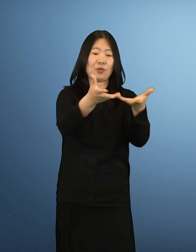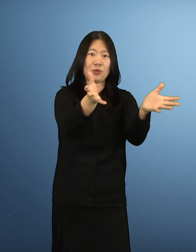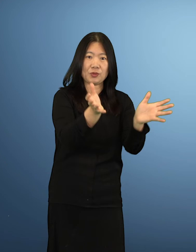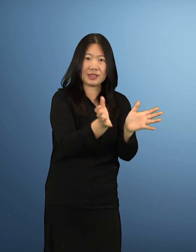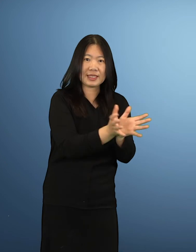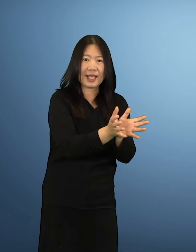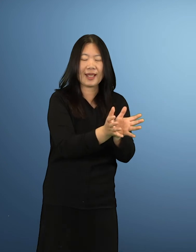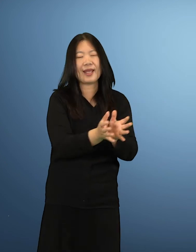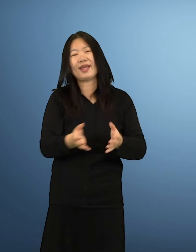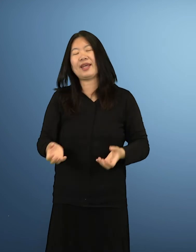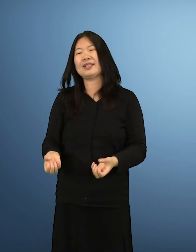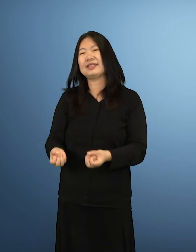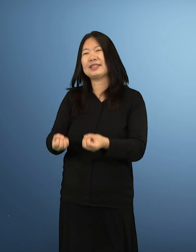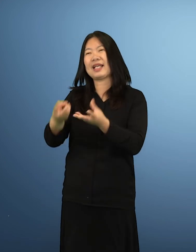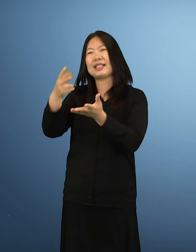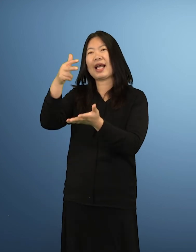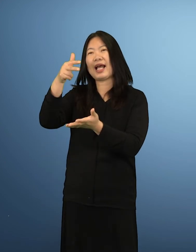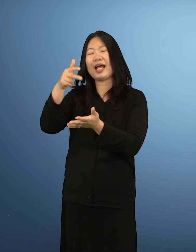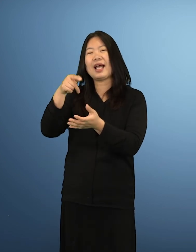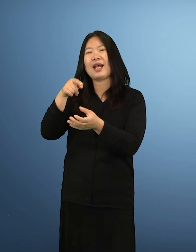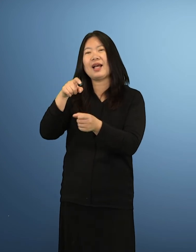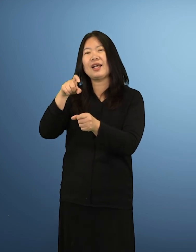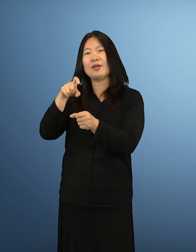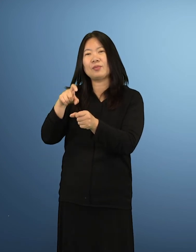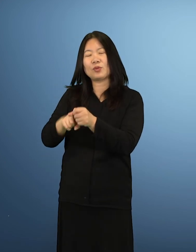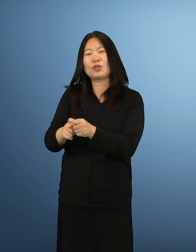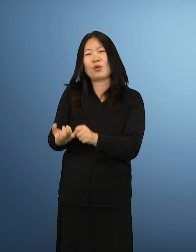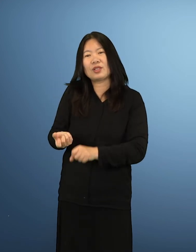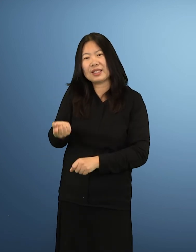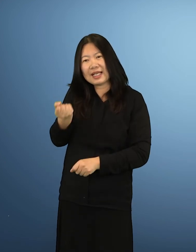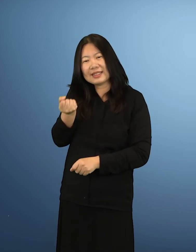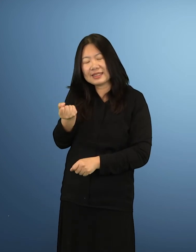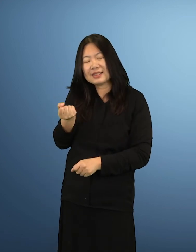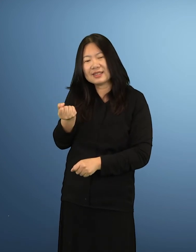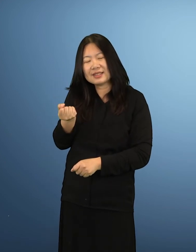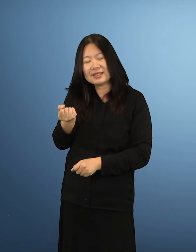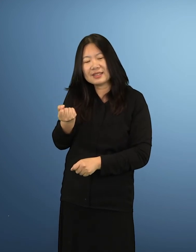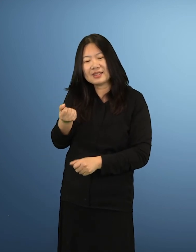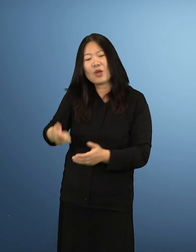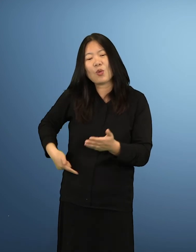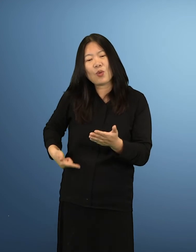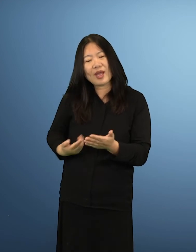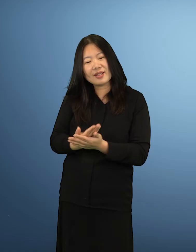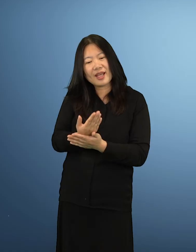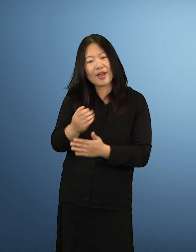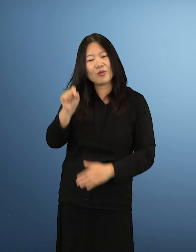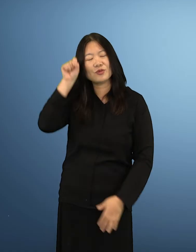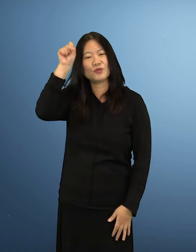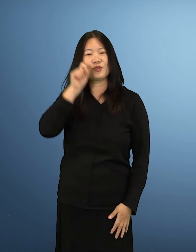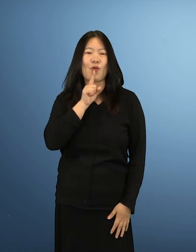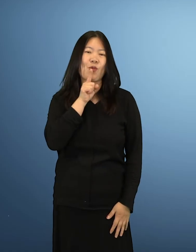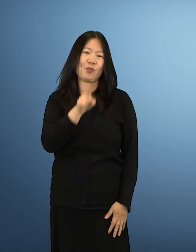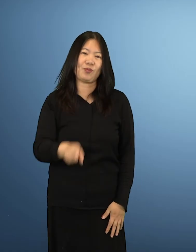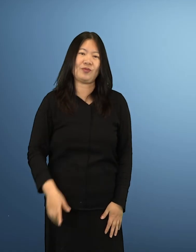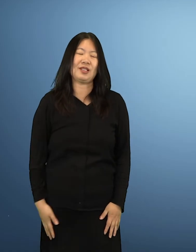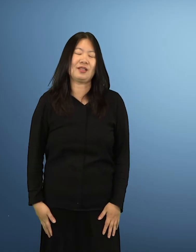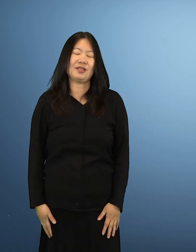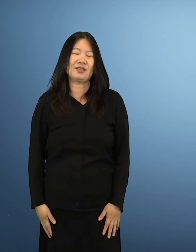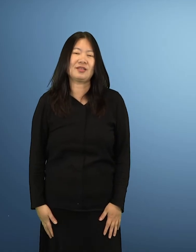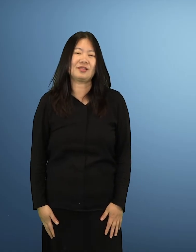공동체 제의적인 회개운동이라는 용어를 쓰셨어요. 이게 무슨 얘기냐